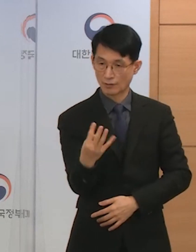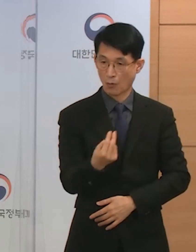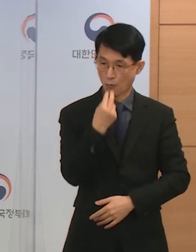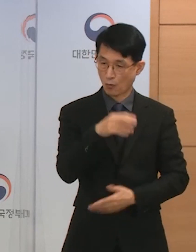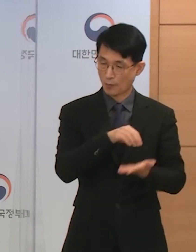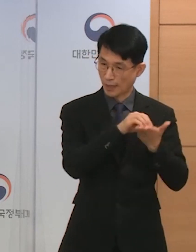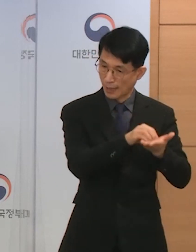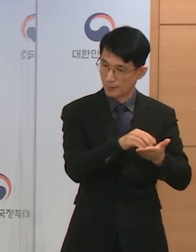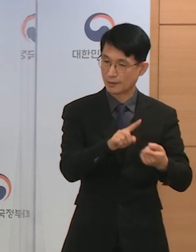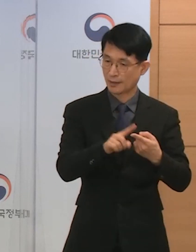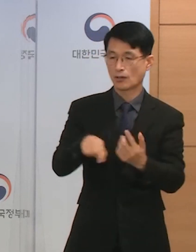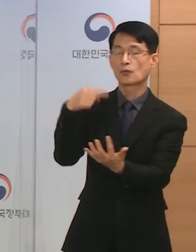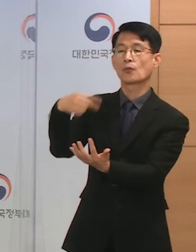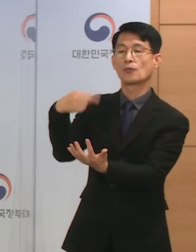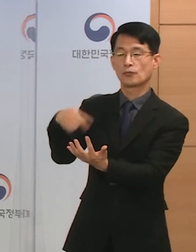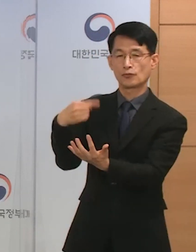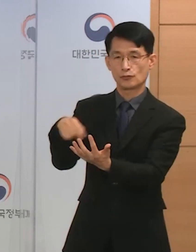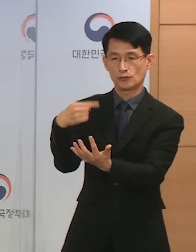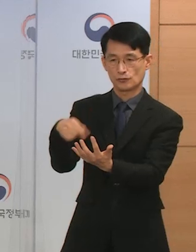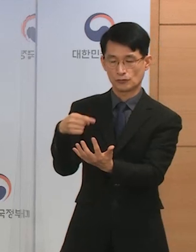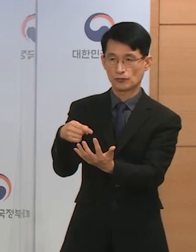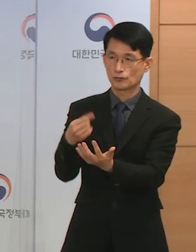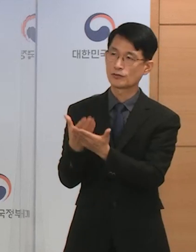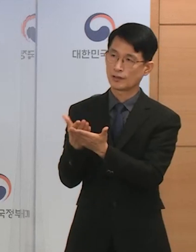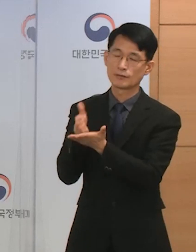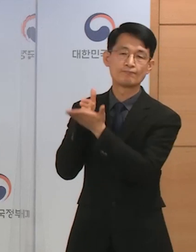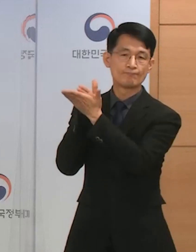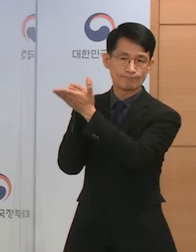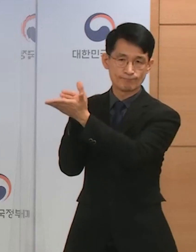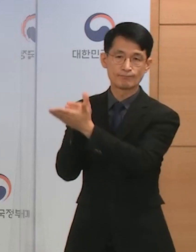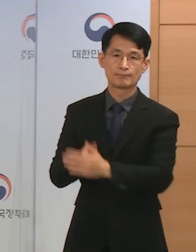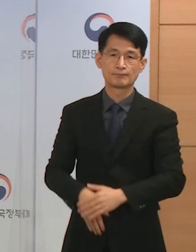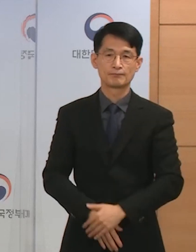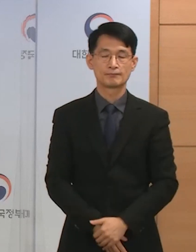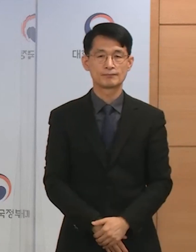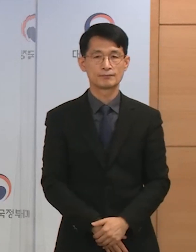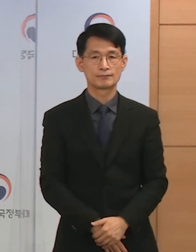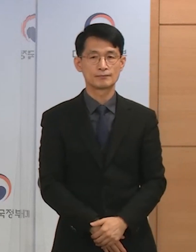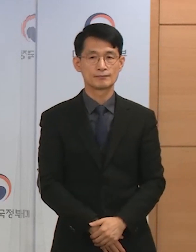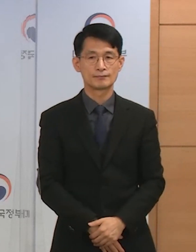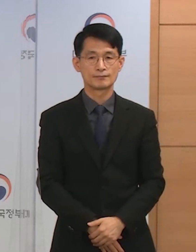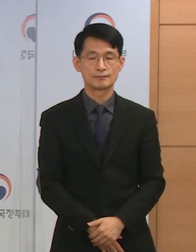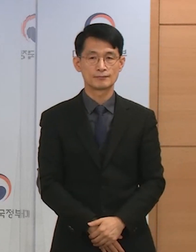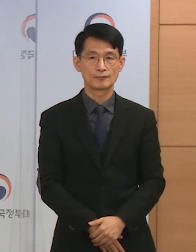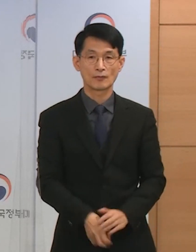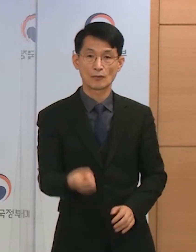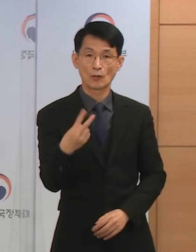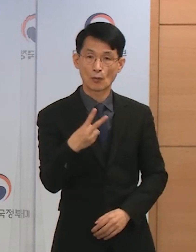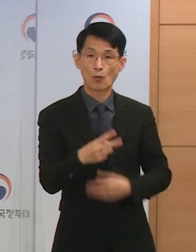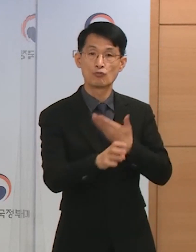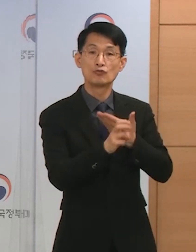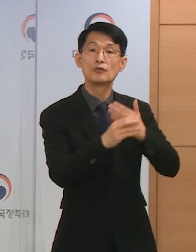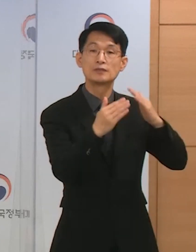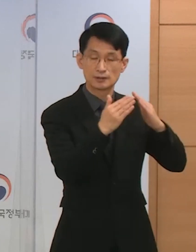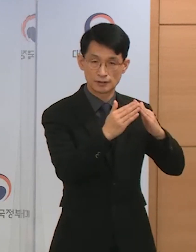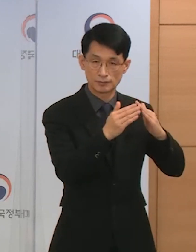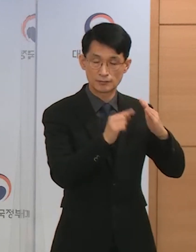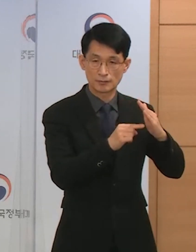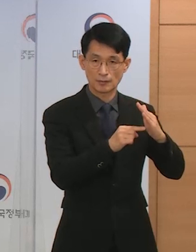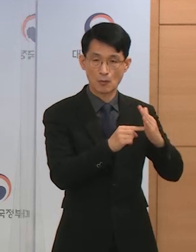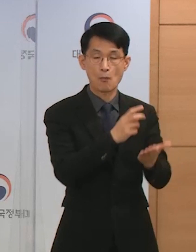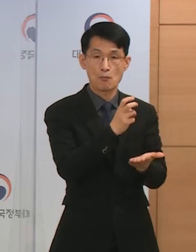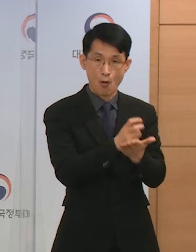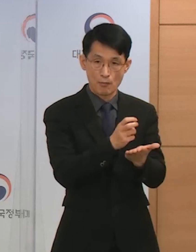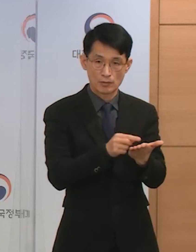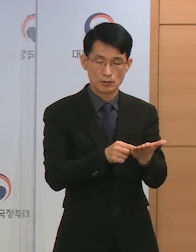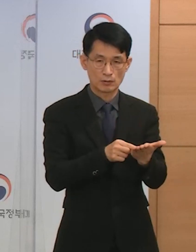보험 홍보 안내 교육을 실시하도록 권고하였습니다. 다음은 불법주택 규제의 실효성